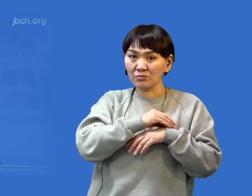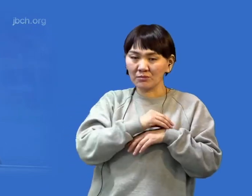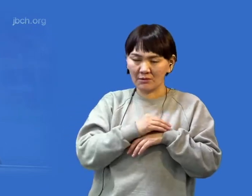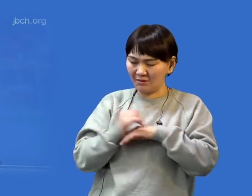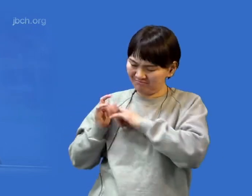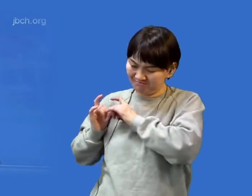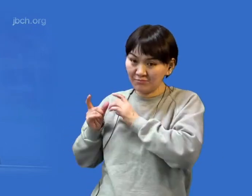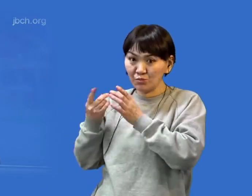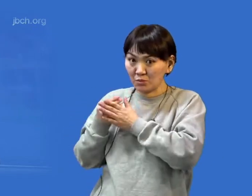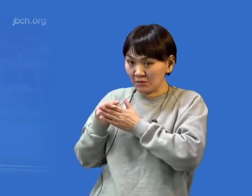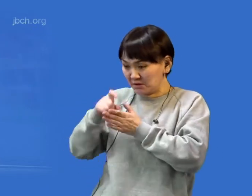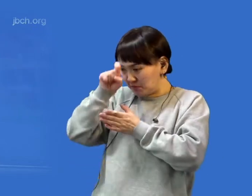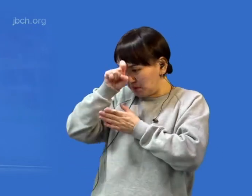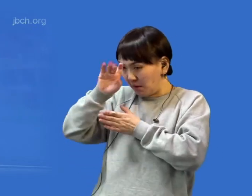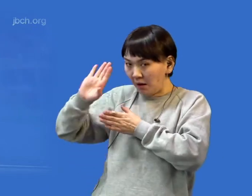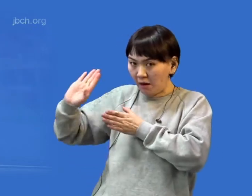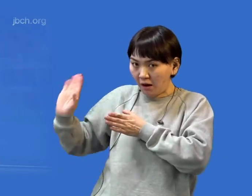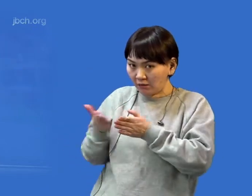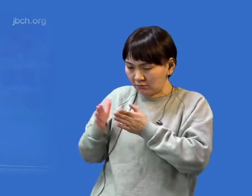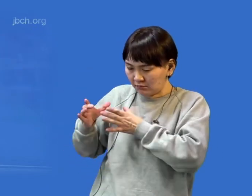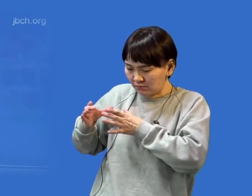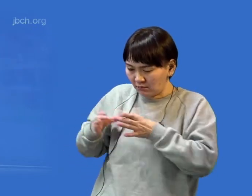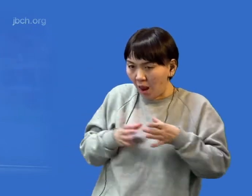дээ. Египтээс гарч ирэнгүүтээ.